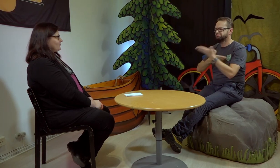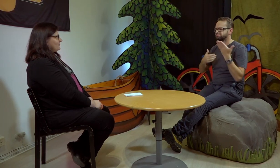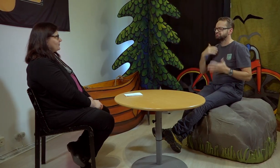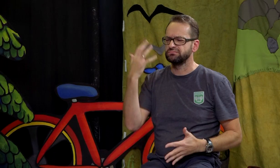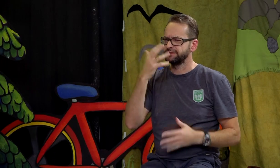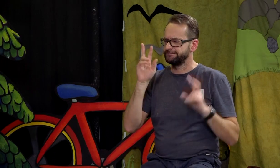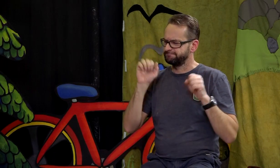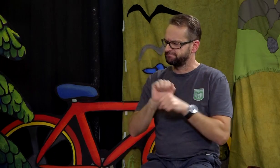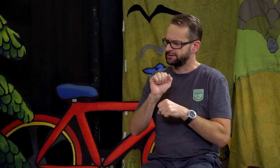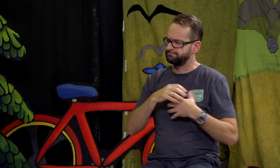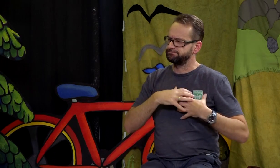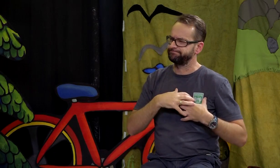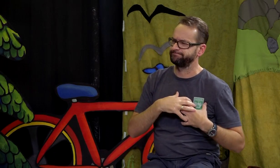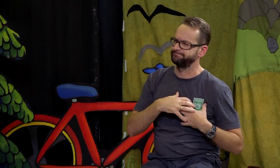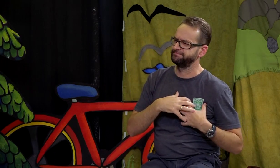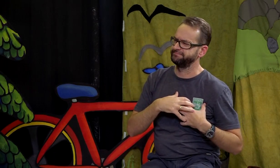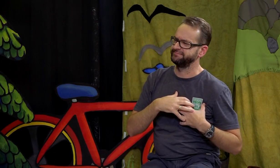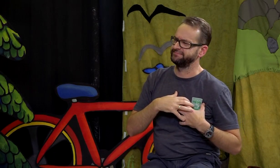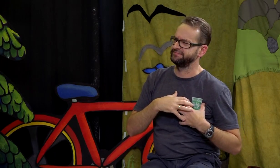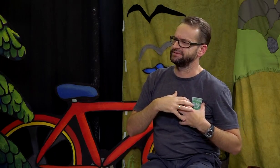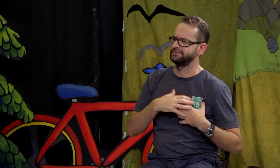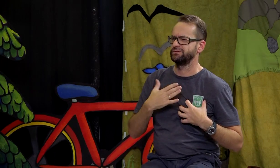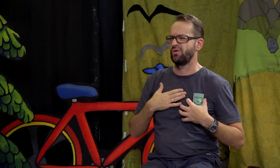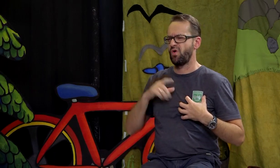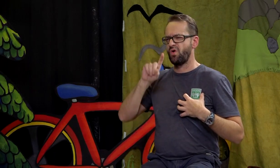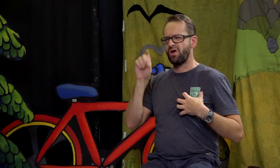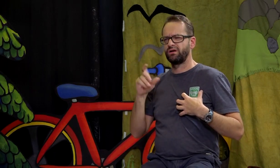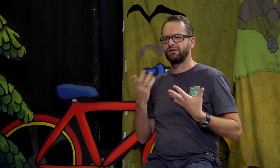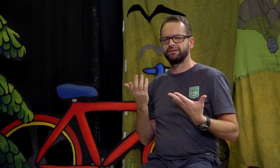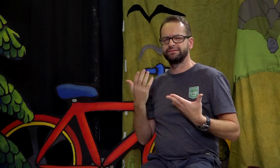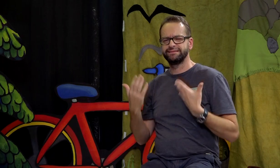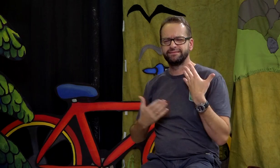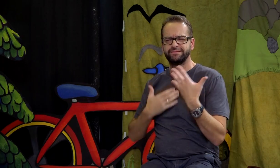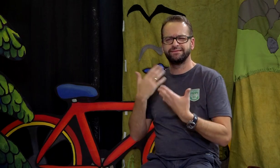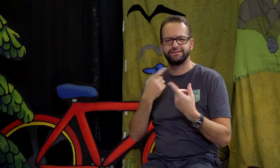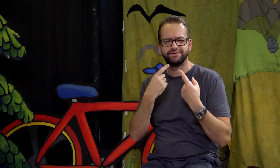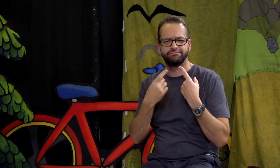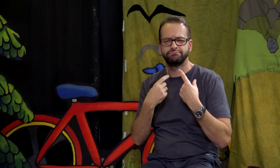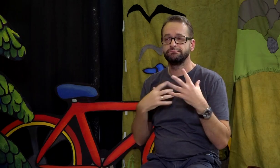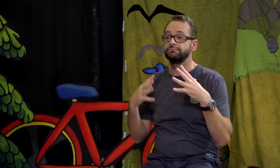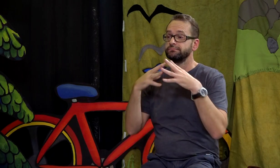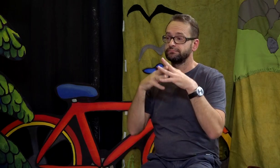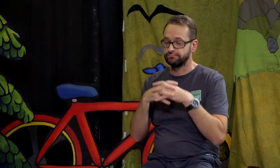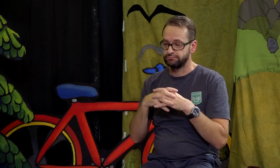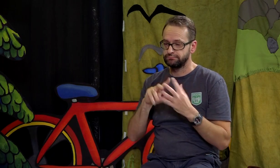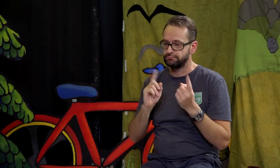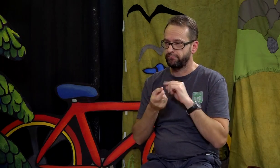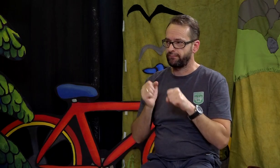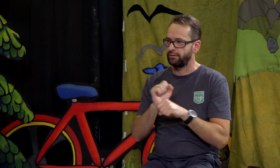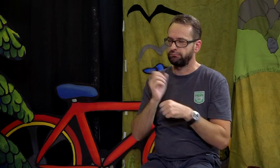ja ymmärsin, että minulla oli painava taakka sisimmässäni, niin ongelmat painoivat minua. Ja sitten rukoilimme